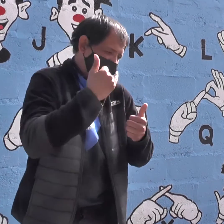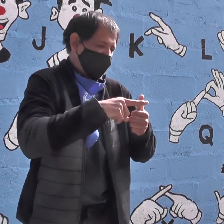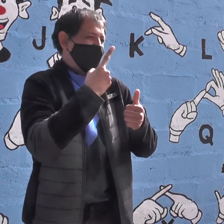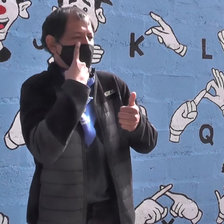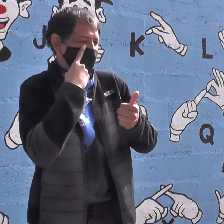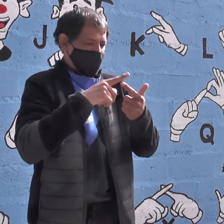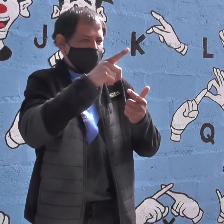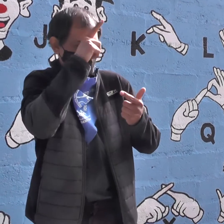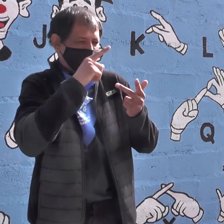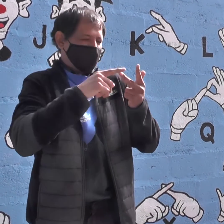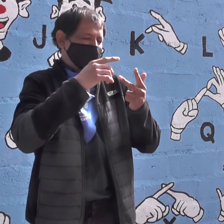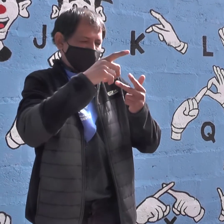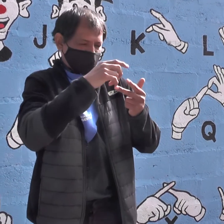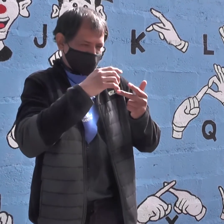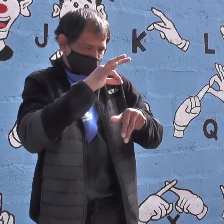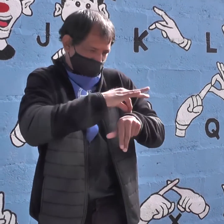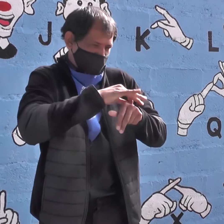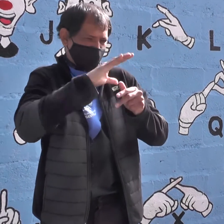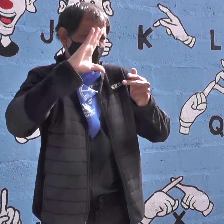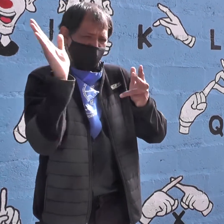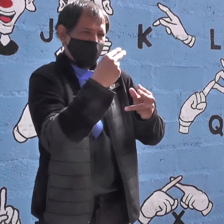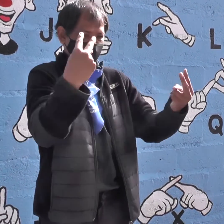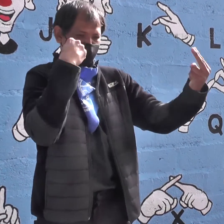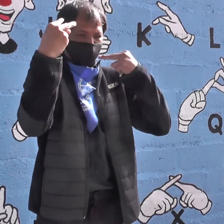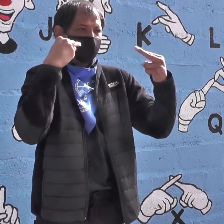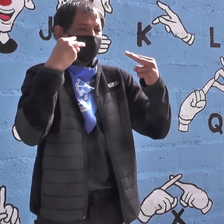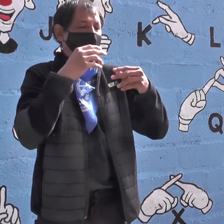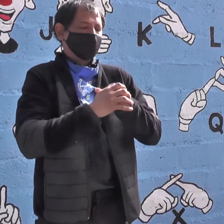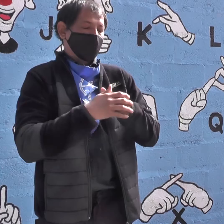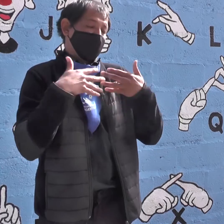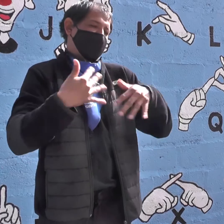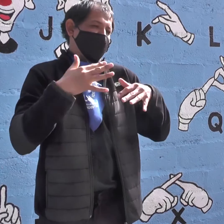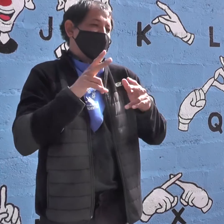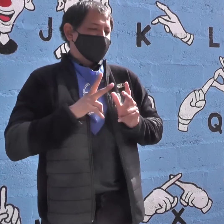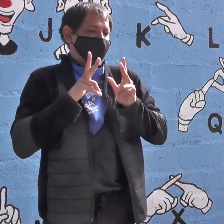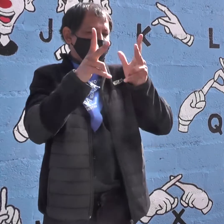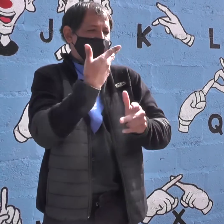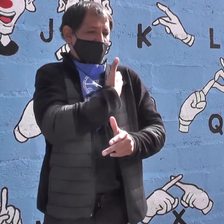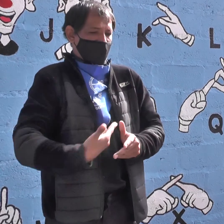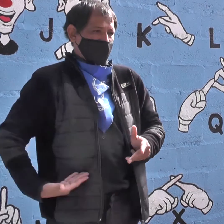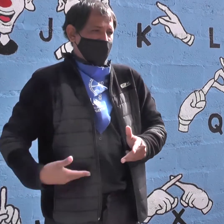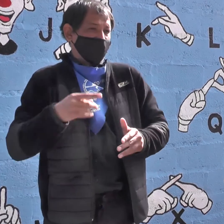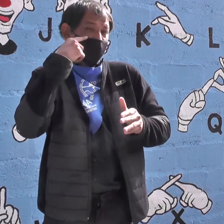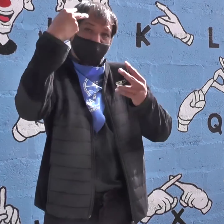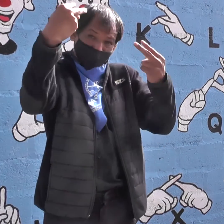de señas, busquen conocernos como la municipalidad, la policía y los hospitales, y que acudieran a nosotros,